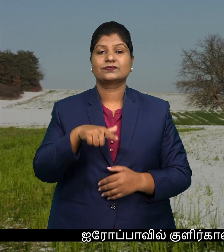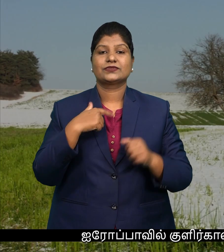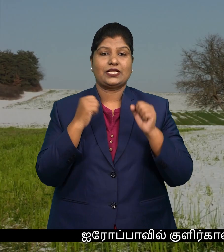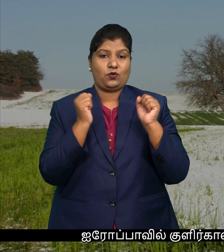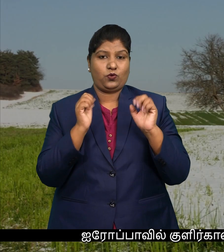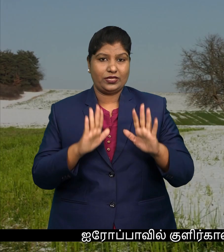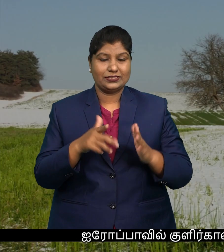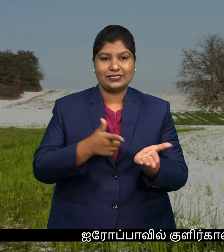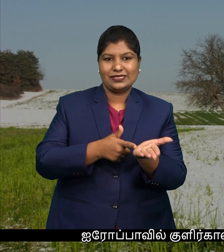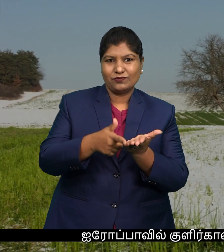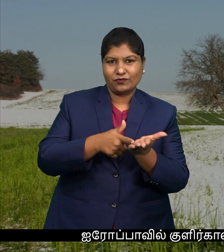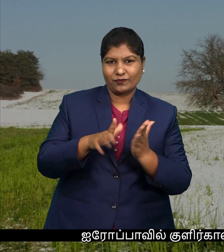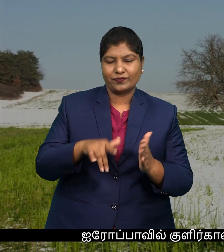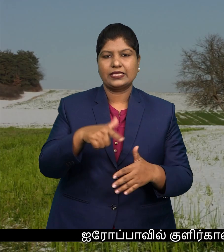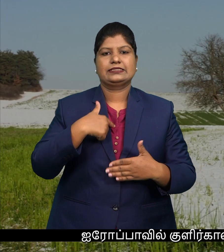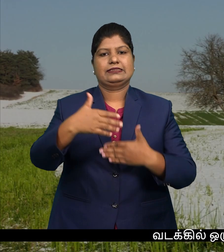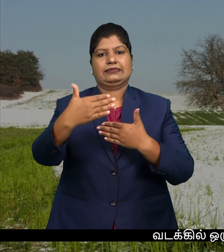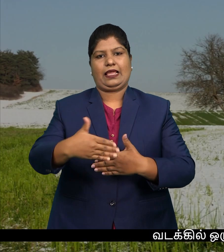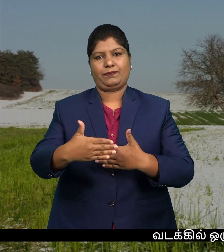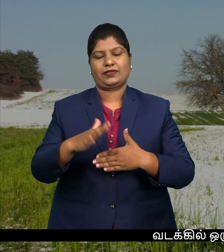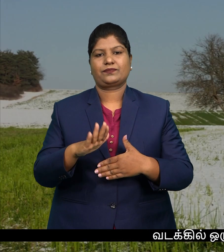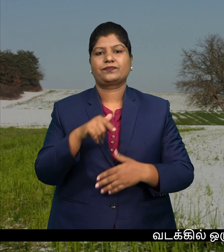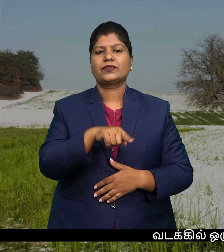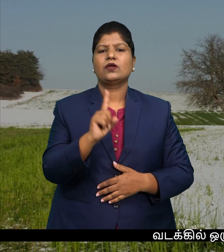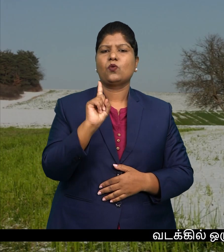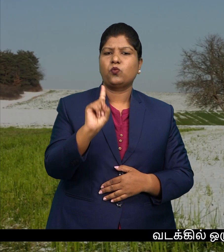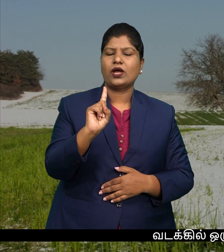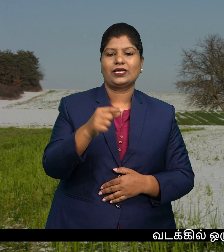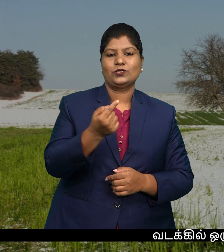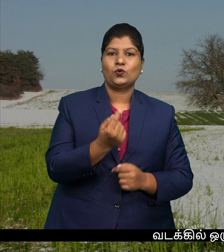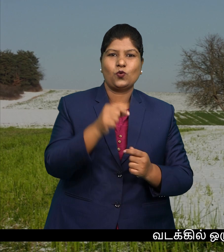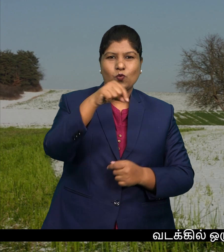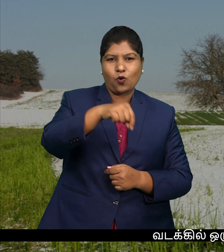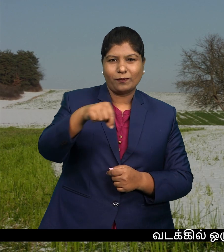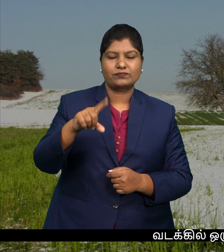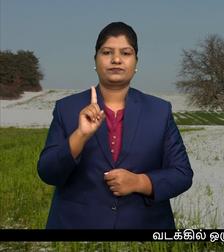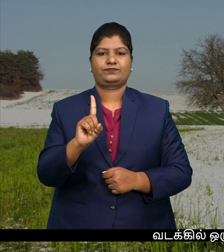ஐரோப்பாவில் குளிர்கால விவசாயம் கிழக்கு மற்றும் வடக்கில் ஒரு பயிர் மட்டுமே.